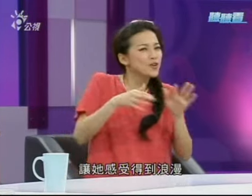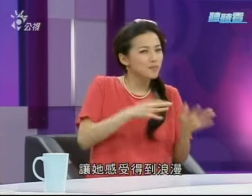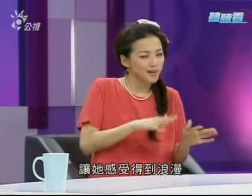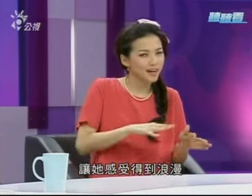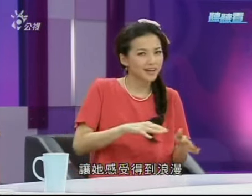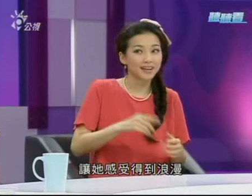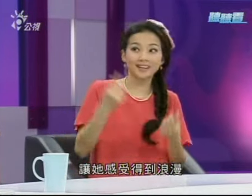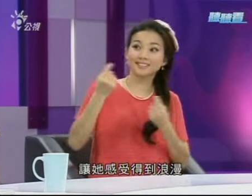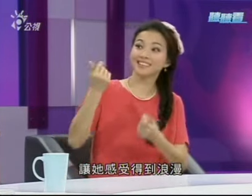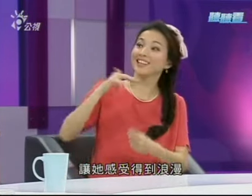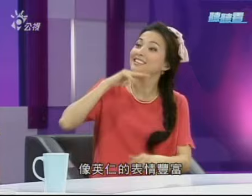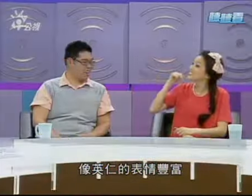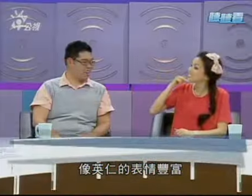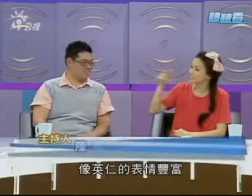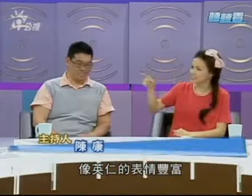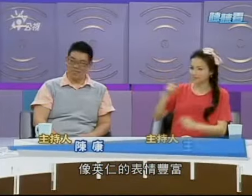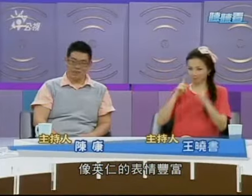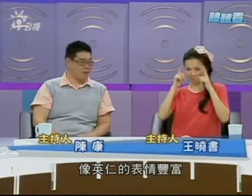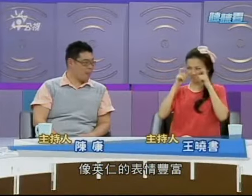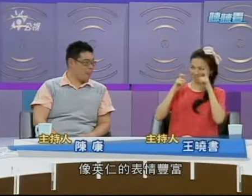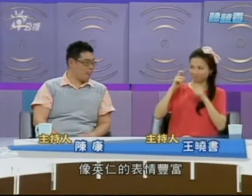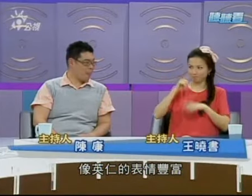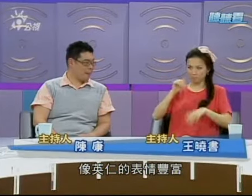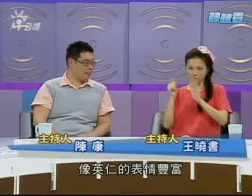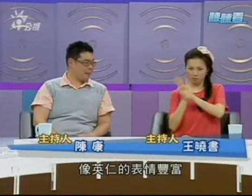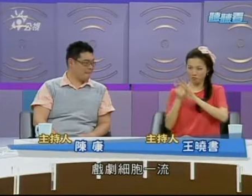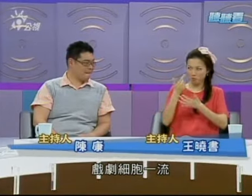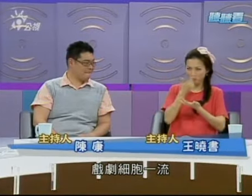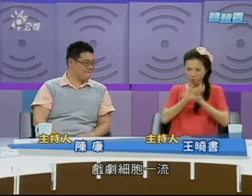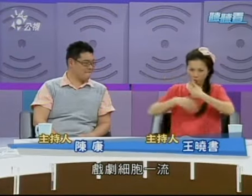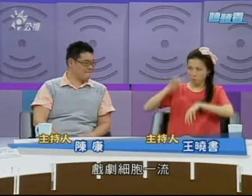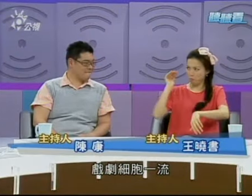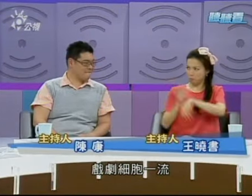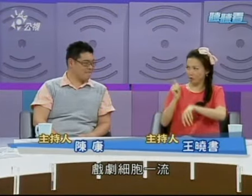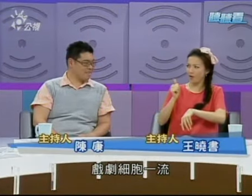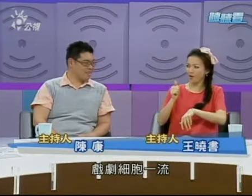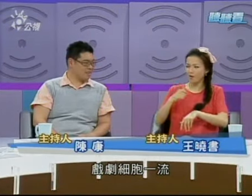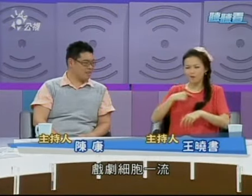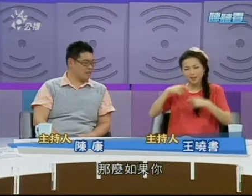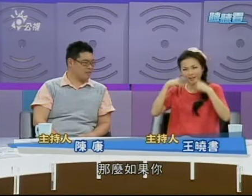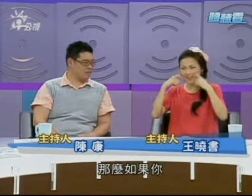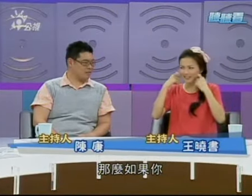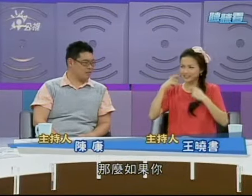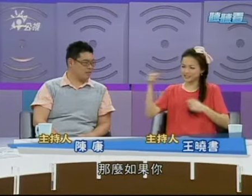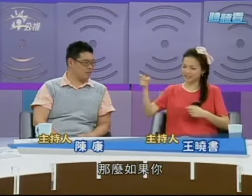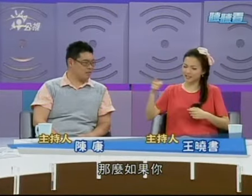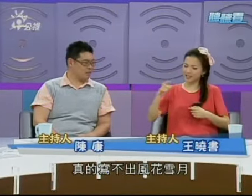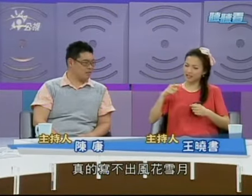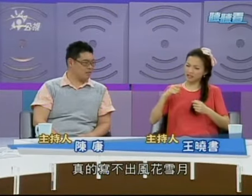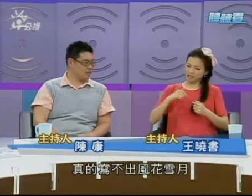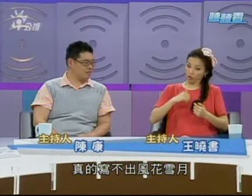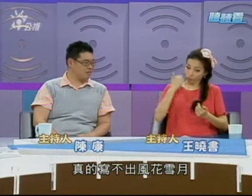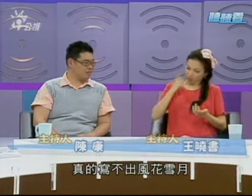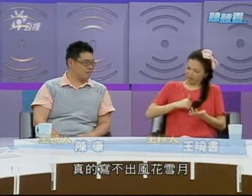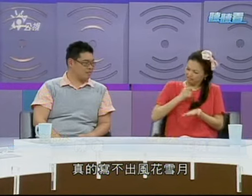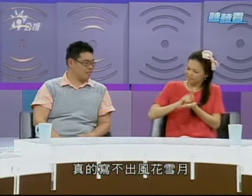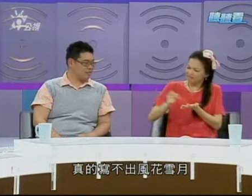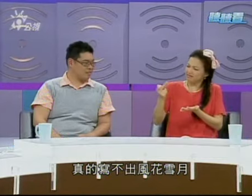受得到浪漫像因人的表情丰富戏剧细胞一流那么如果你真的写不出风花